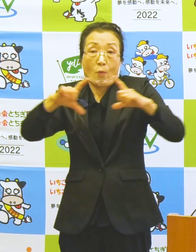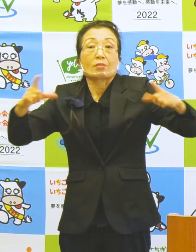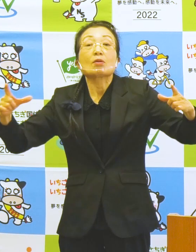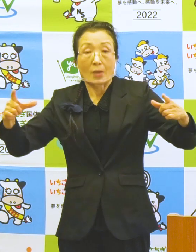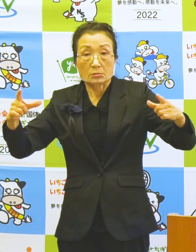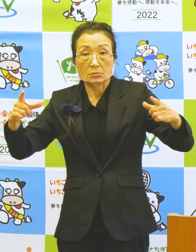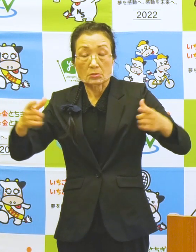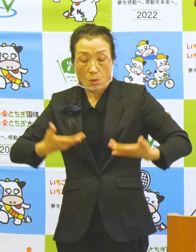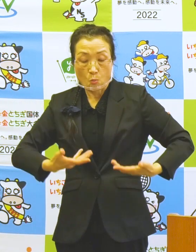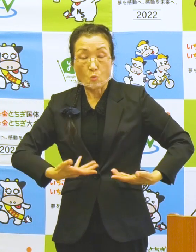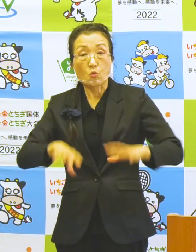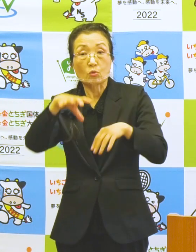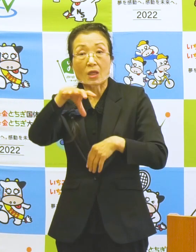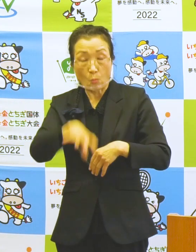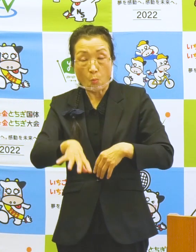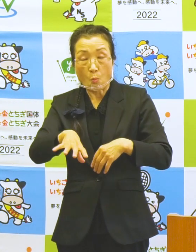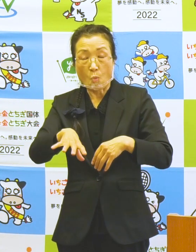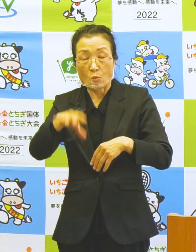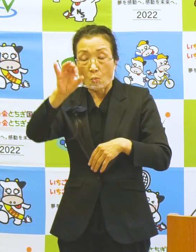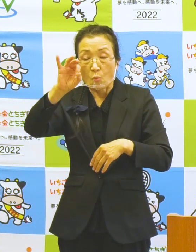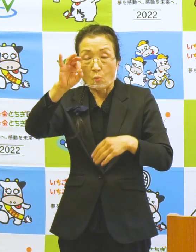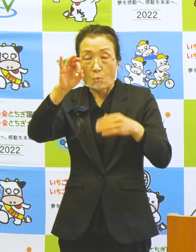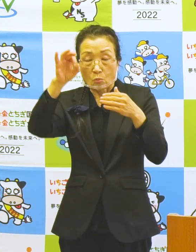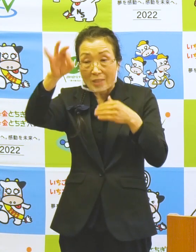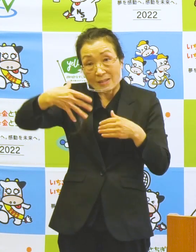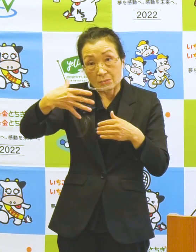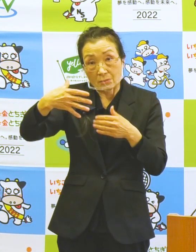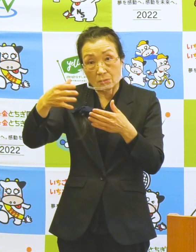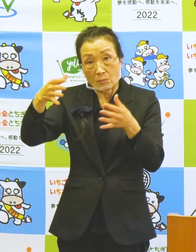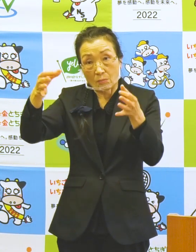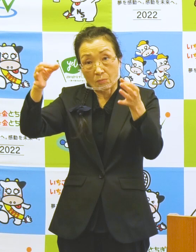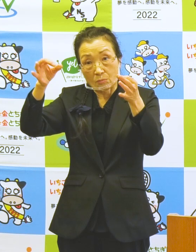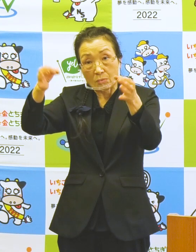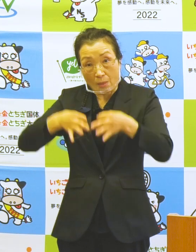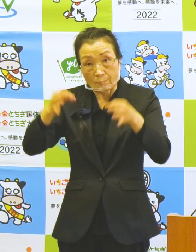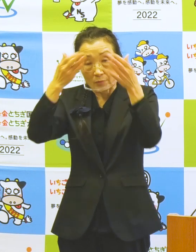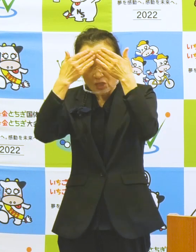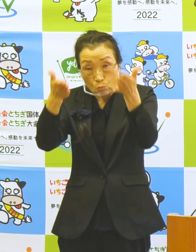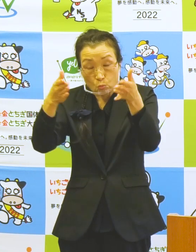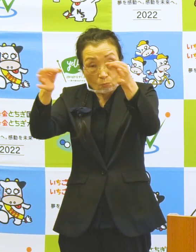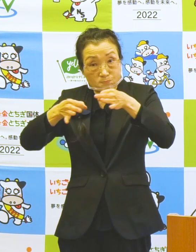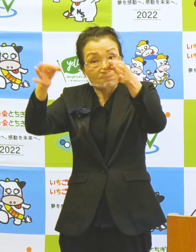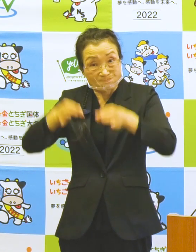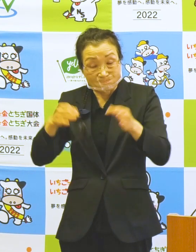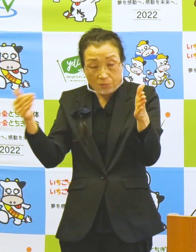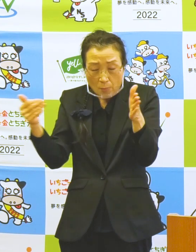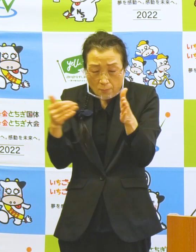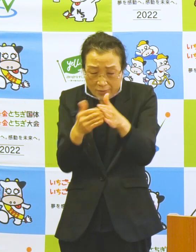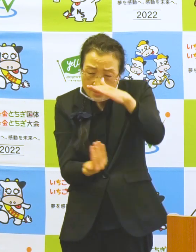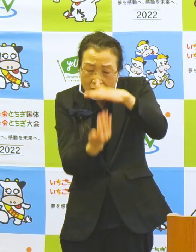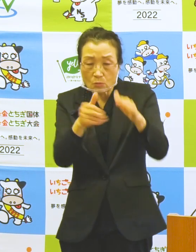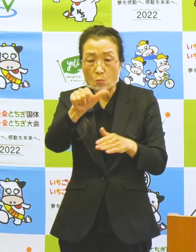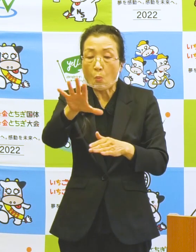税、おかげさまでふるさと納税は過去最高の5億